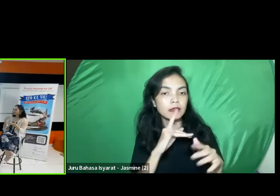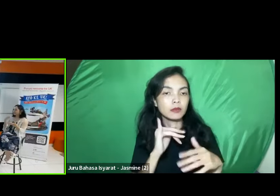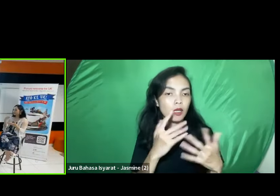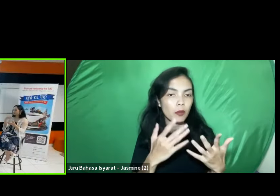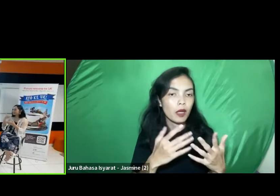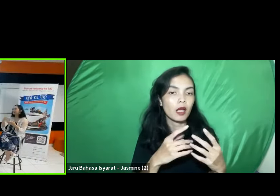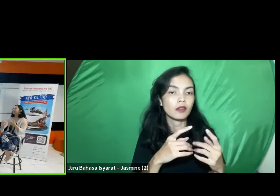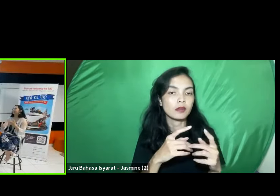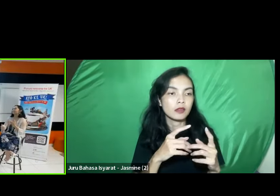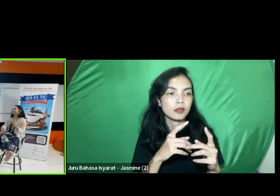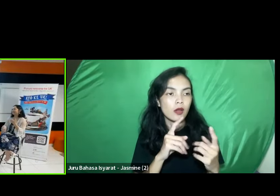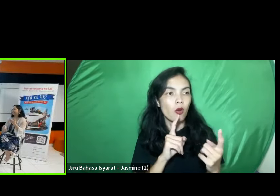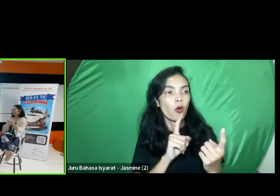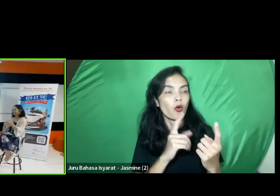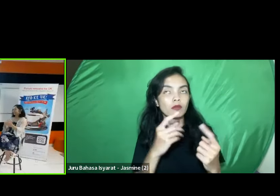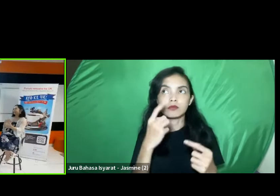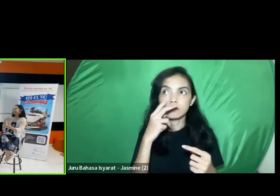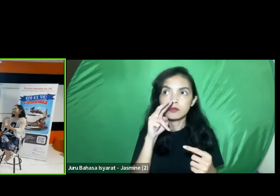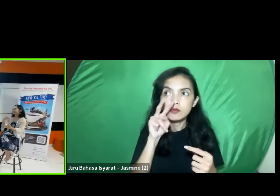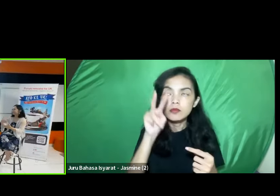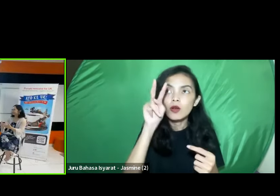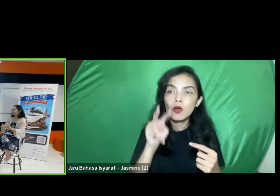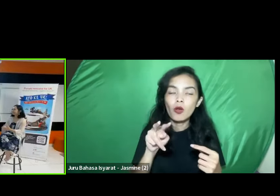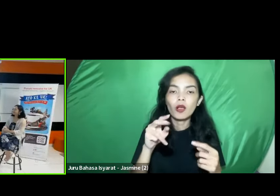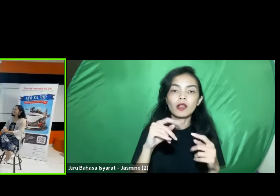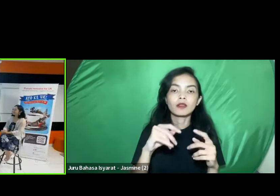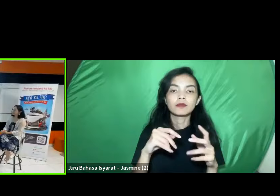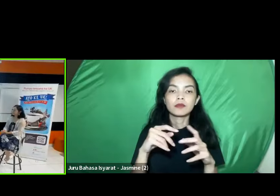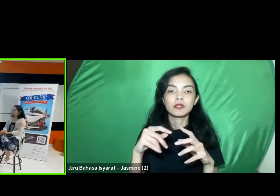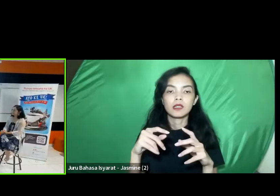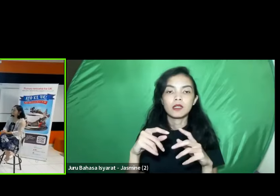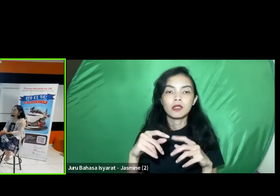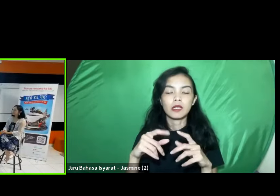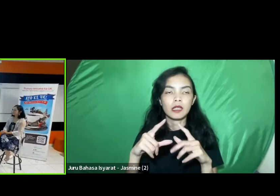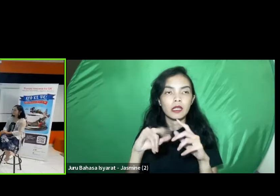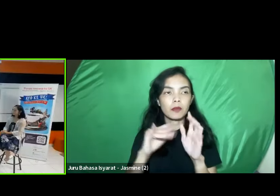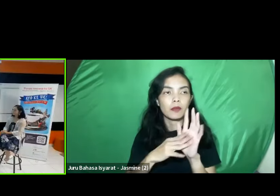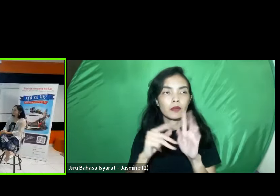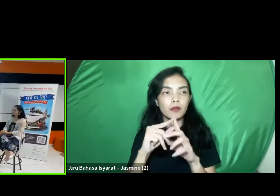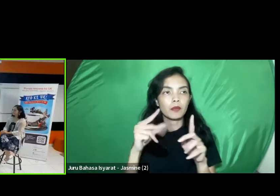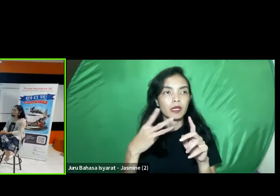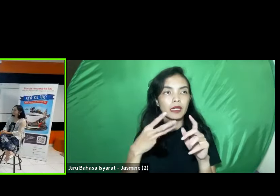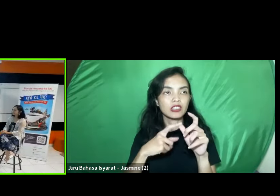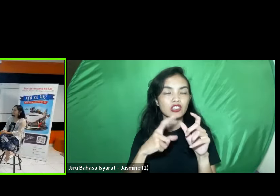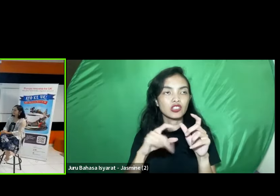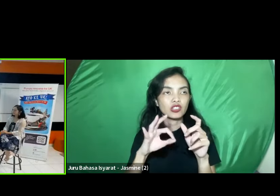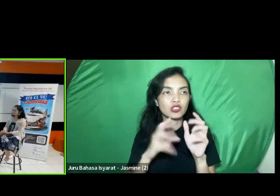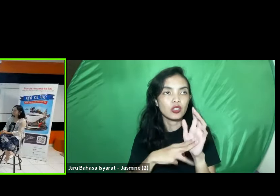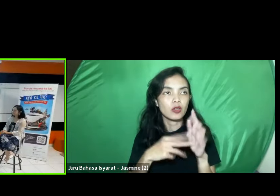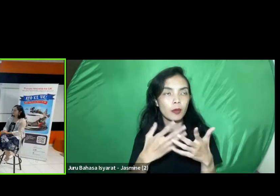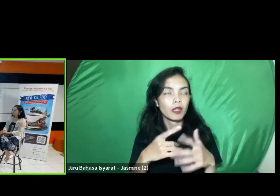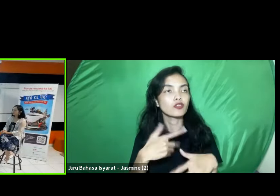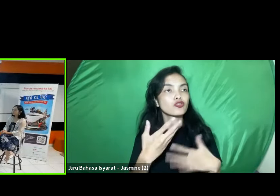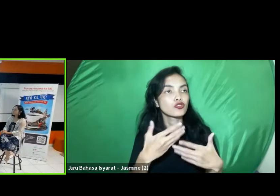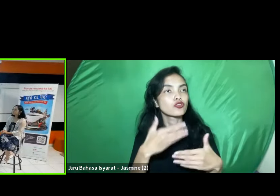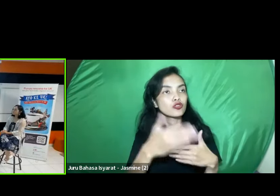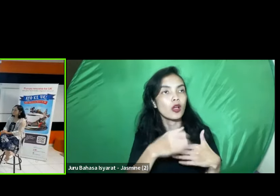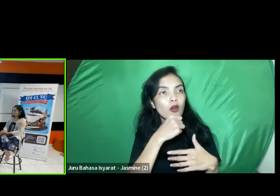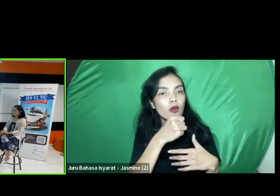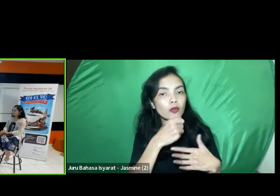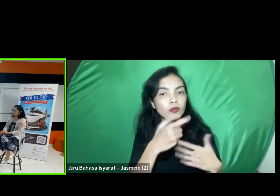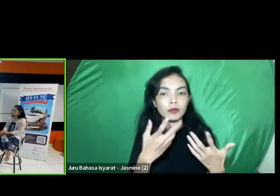interviewnya mulai berjalan nih Mas kira-kira Nah itu kan biasanya saling ini ya berjalan ya Biasanya kita sudah punya kita lagi-lagi